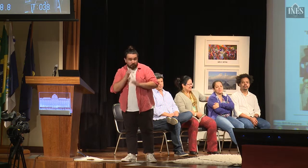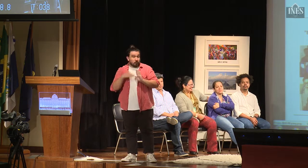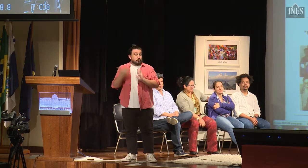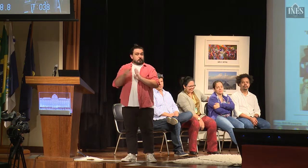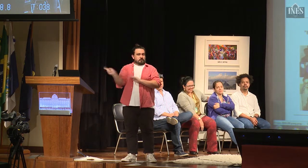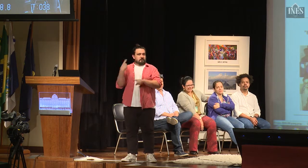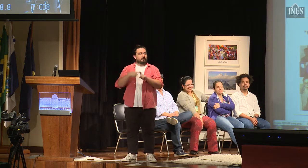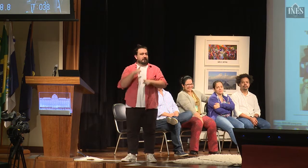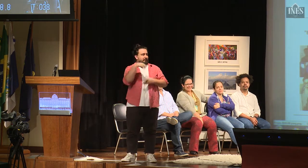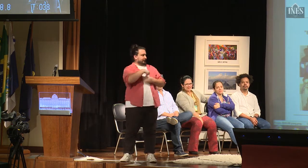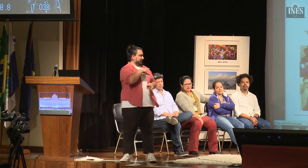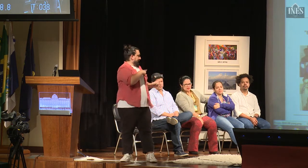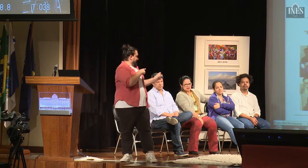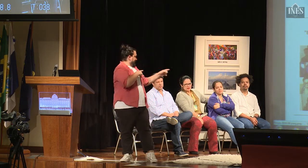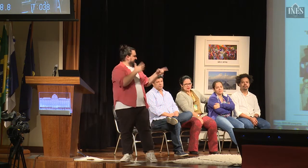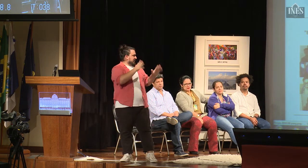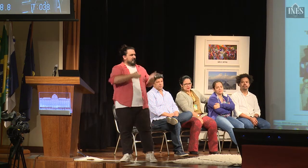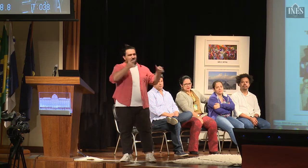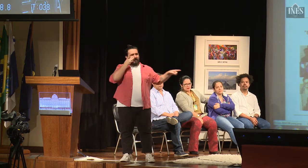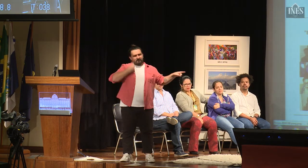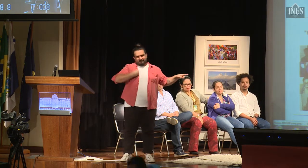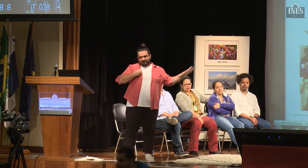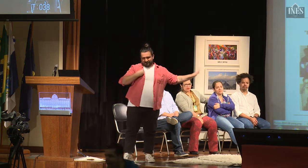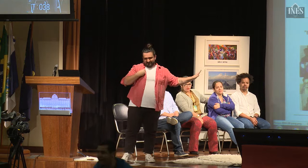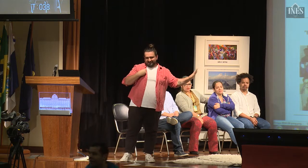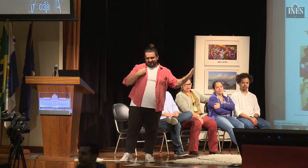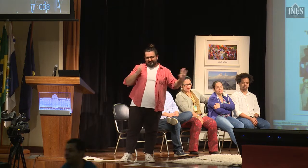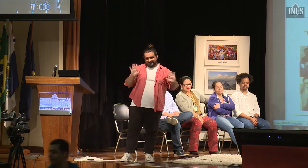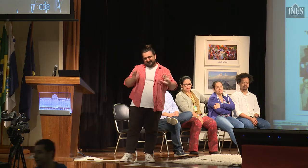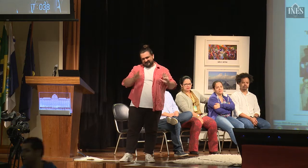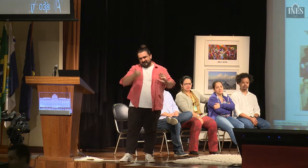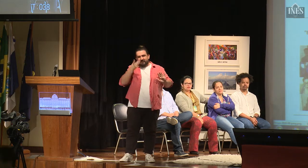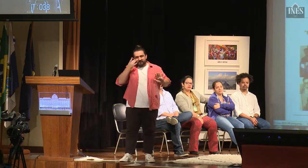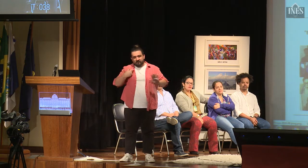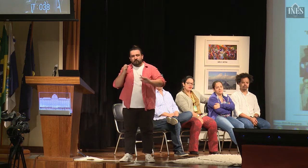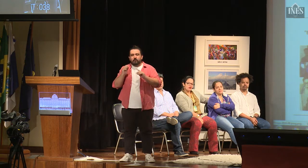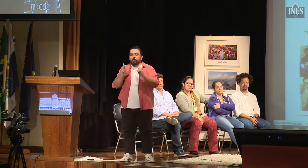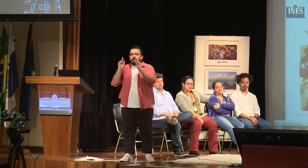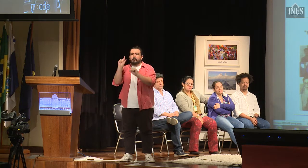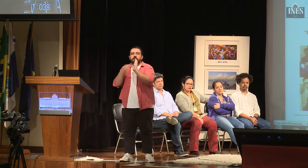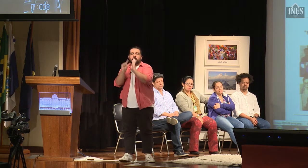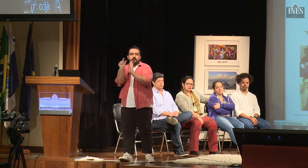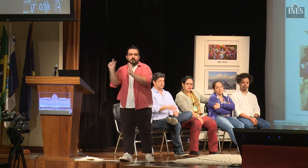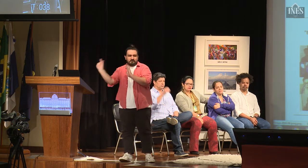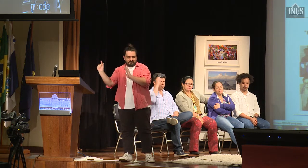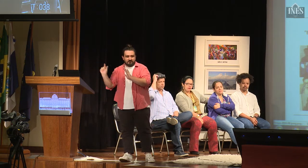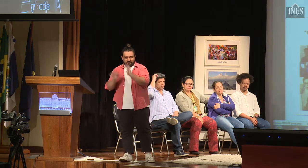muito rápido. Não se assustem, mas eles estão ali no vídeo, mas é melhor pessoalmente, né? Ao vivo é melhor. Está um pouco editado, eu